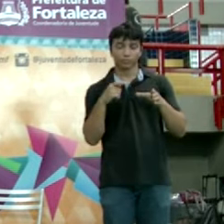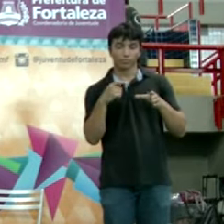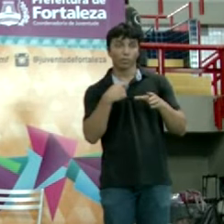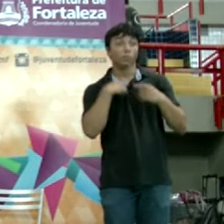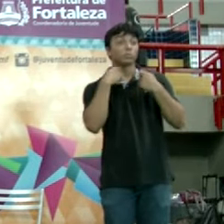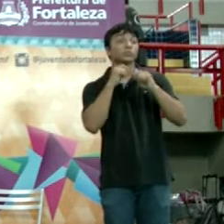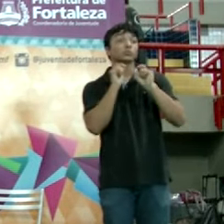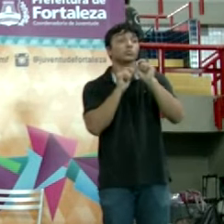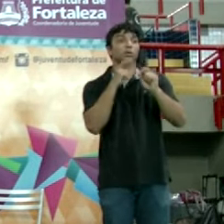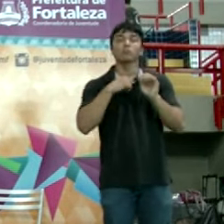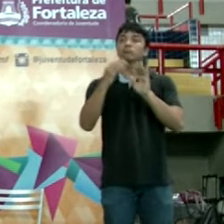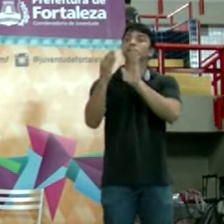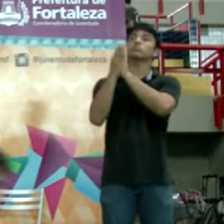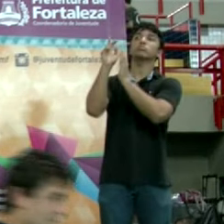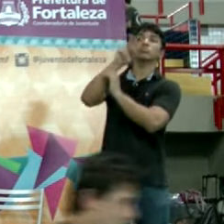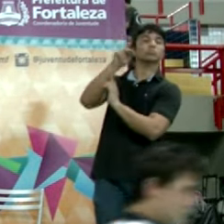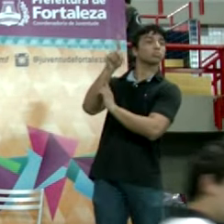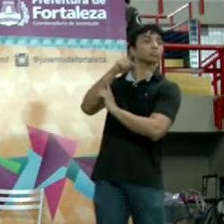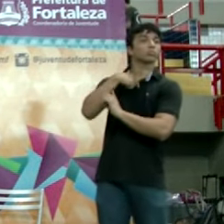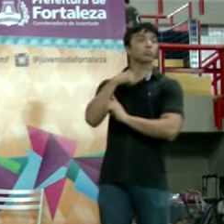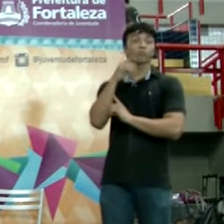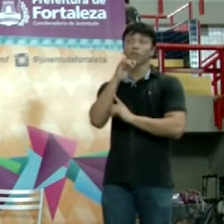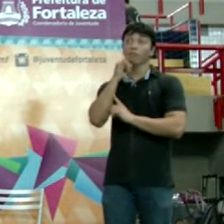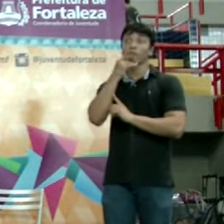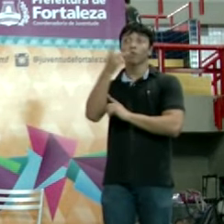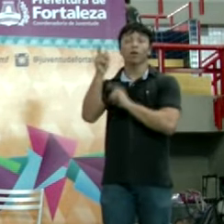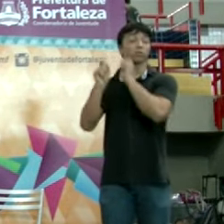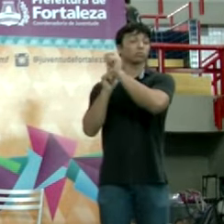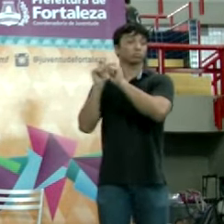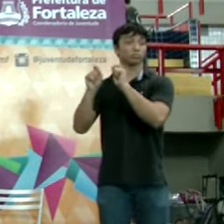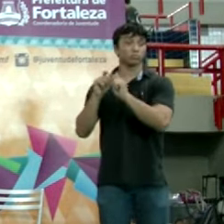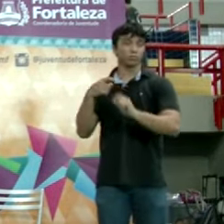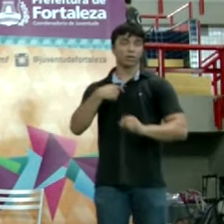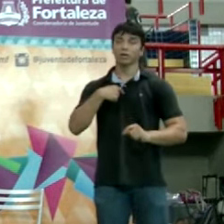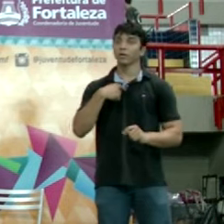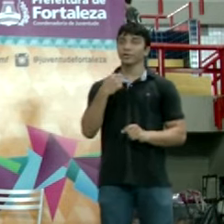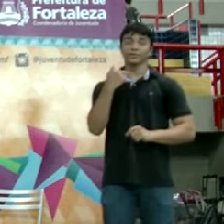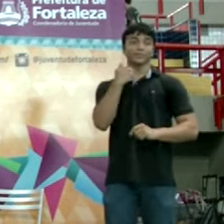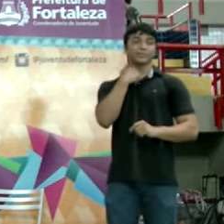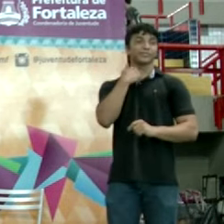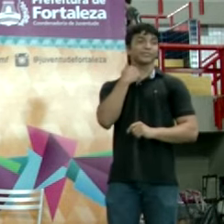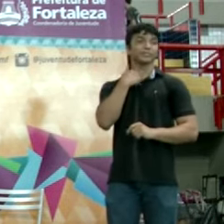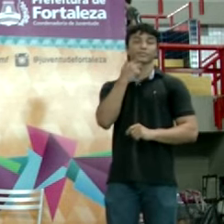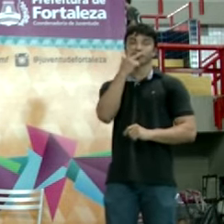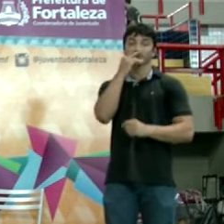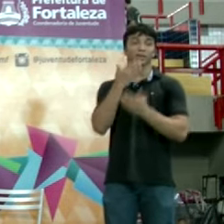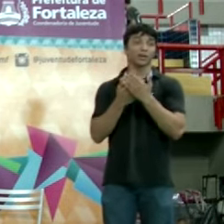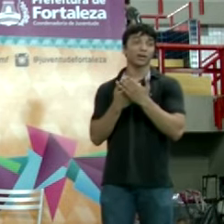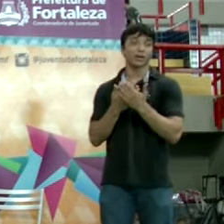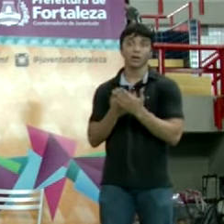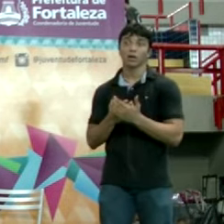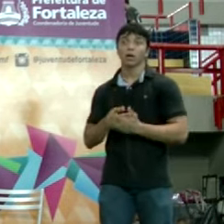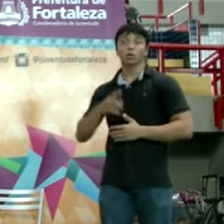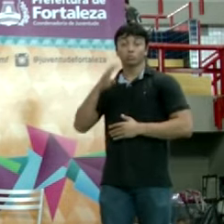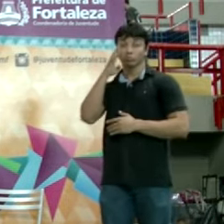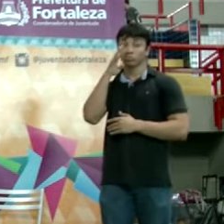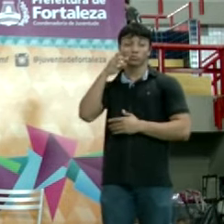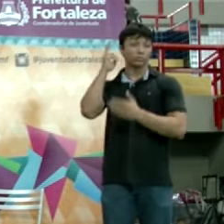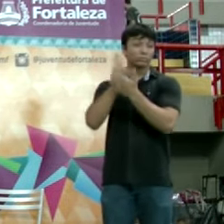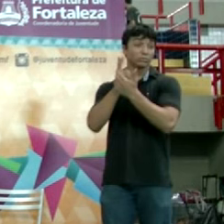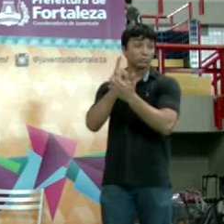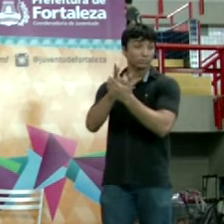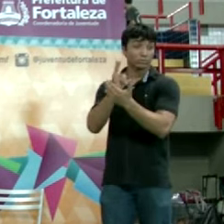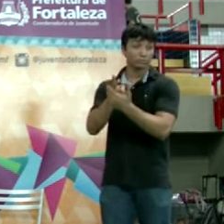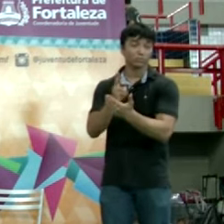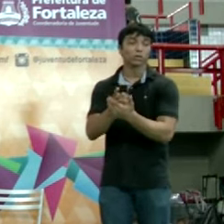Eu precisei chegar para o professor e dizer para ele que eu não poderia assistir todas as aulas.